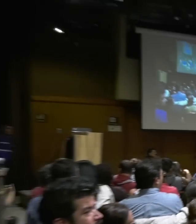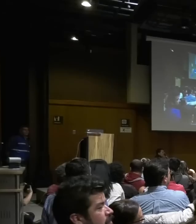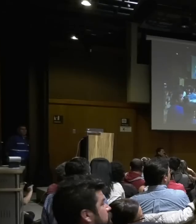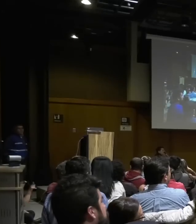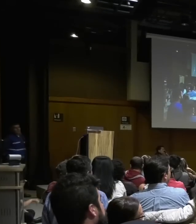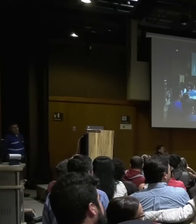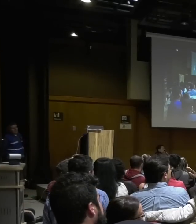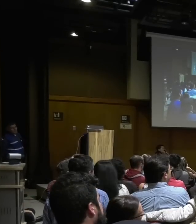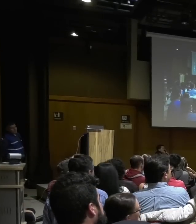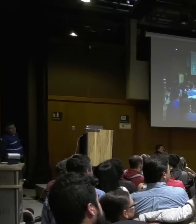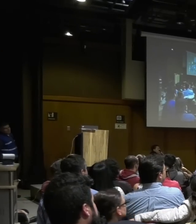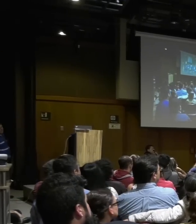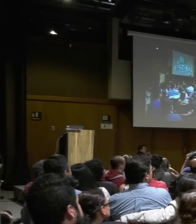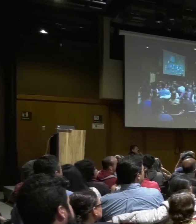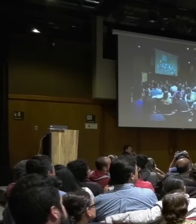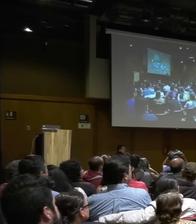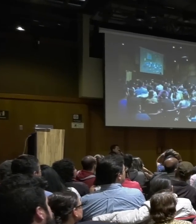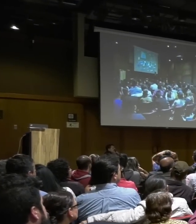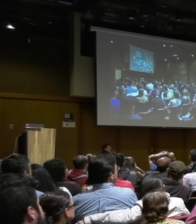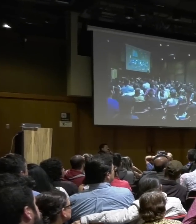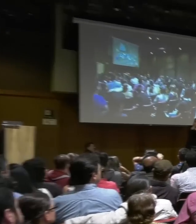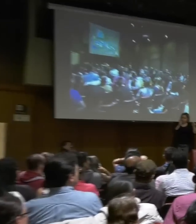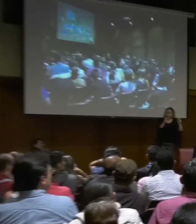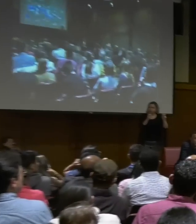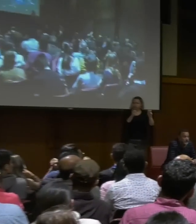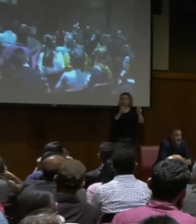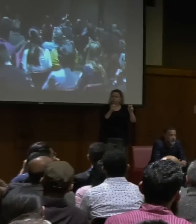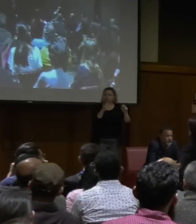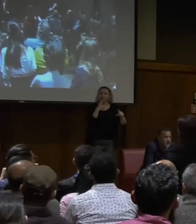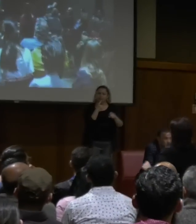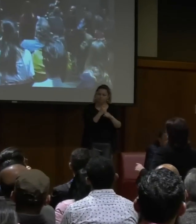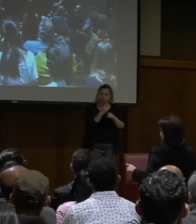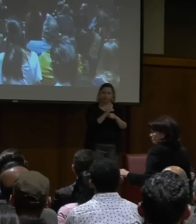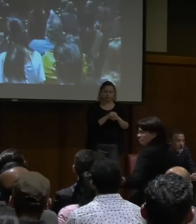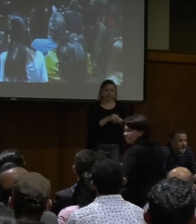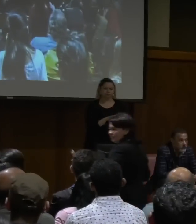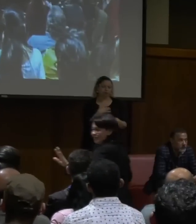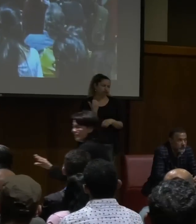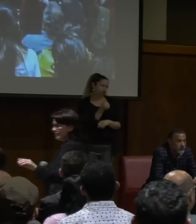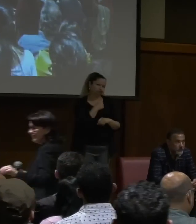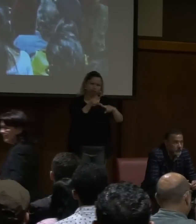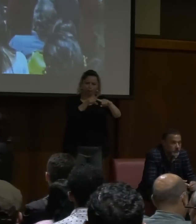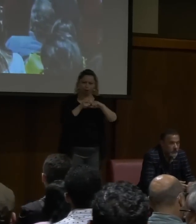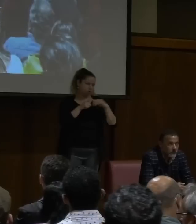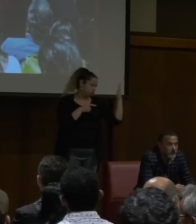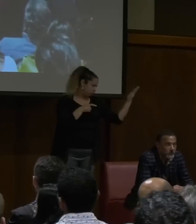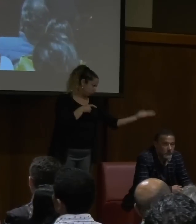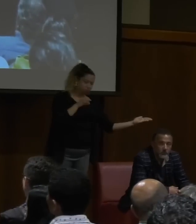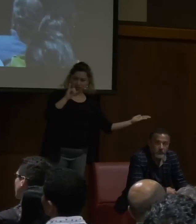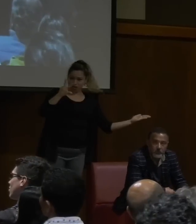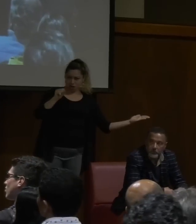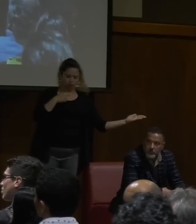es un tema no fácil de abordar. Y a mí me encanta que el primo Ivo se haya ido de la manera